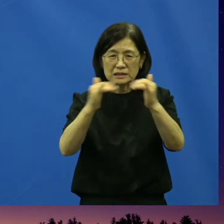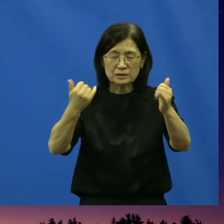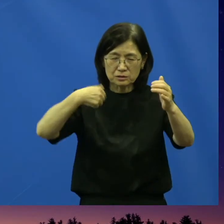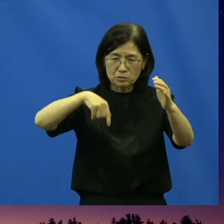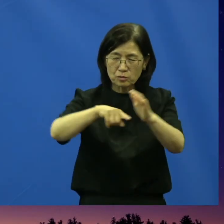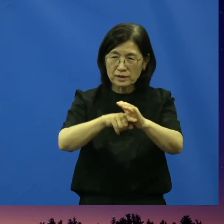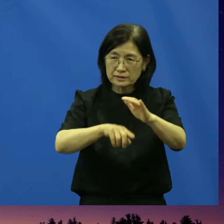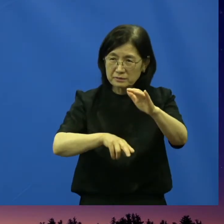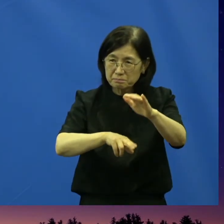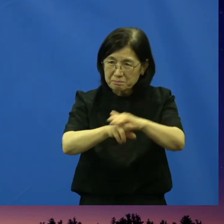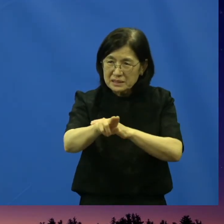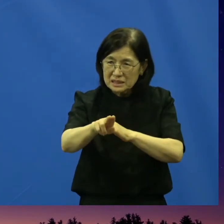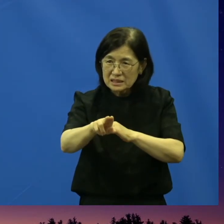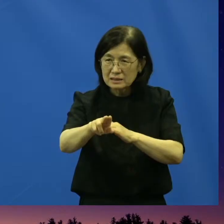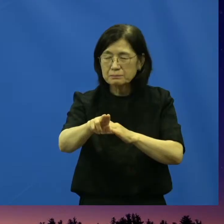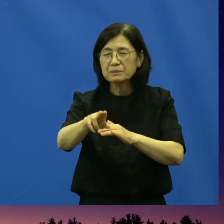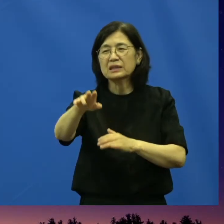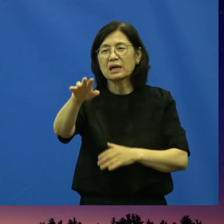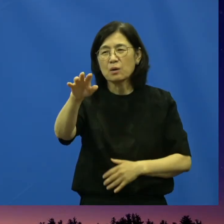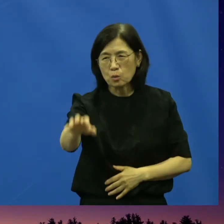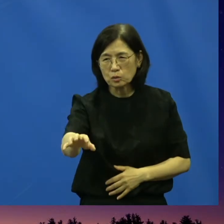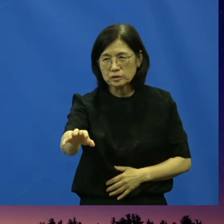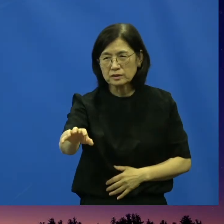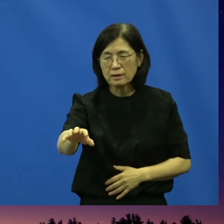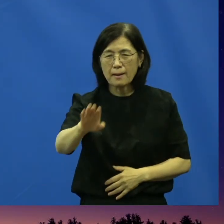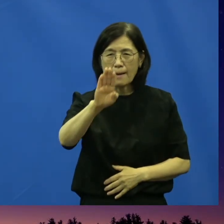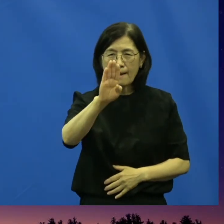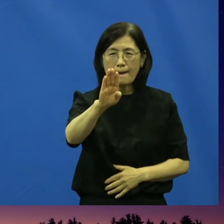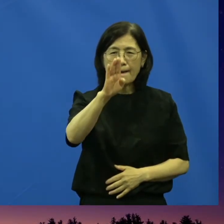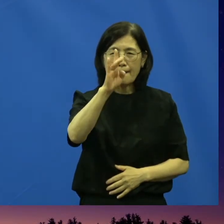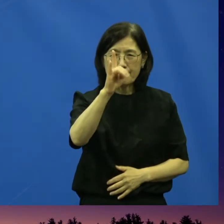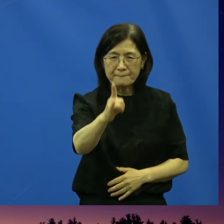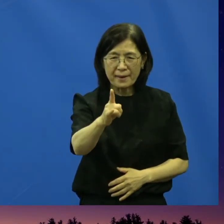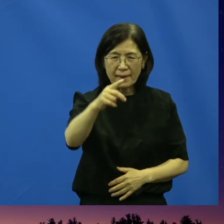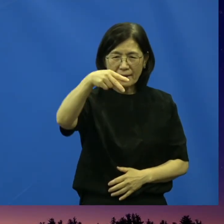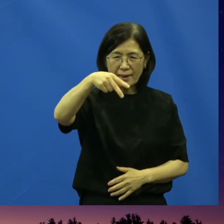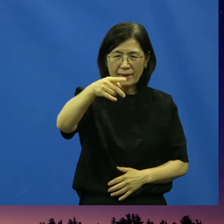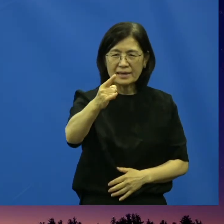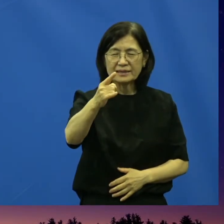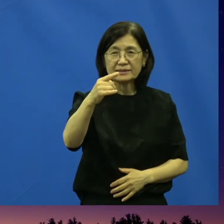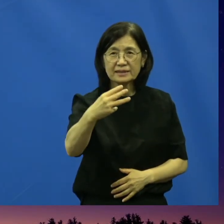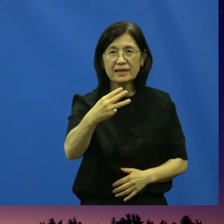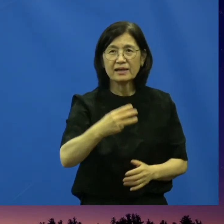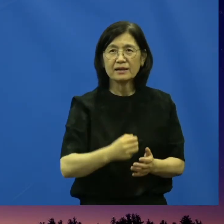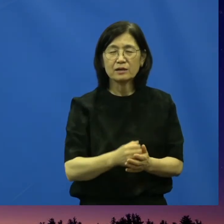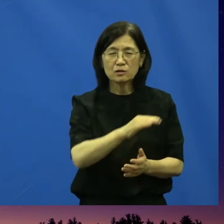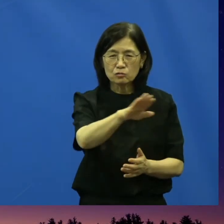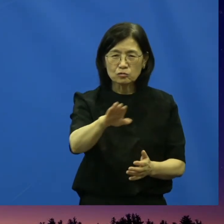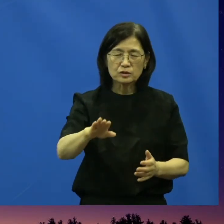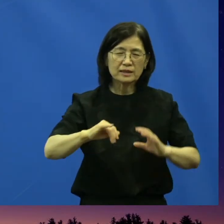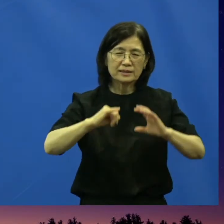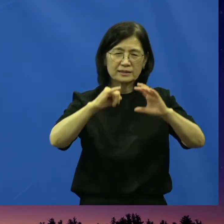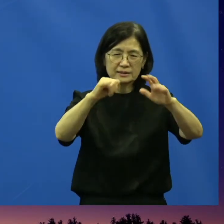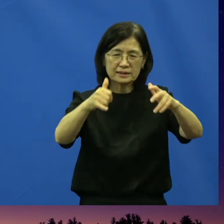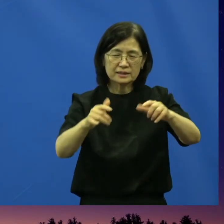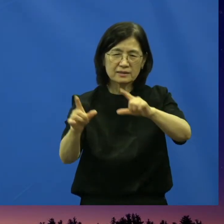우리는 무력한 자들이에요. 여러분, 죄에 대해서도 그렇고요, 우리는 이 세상을 살아가는데